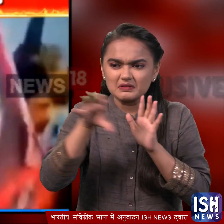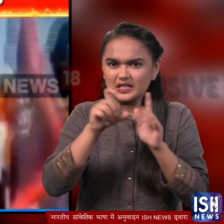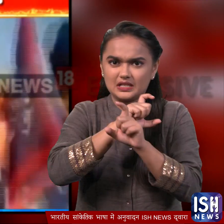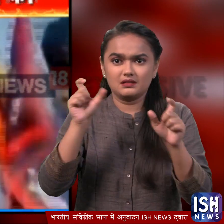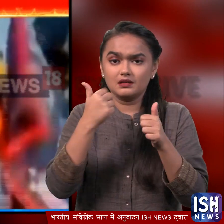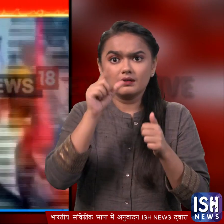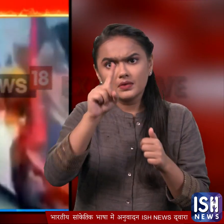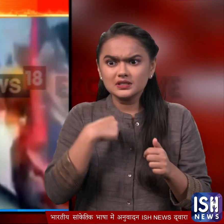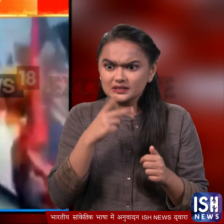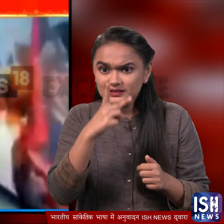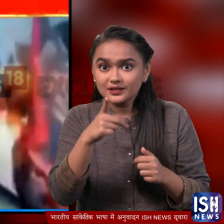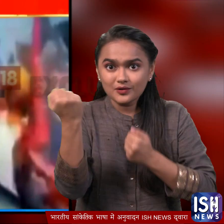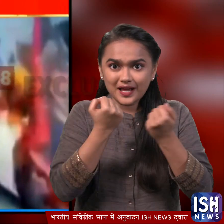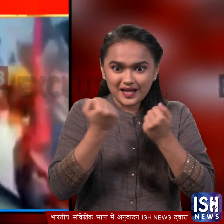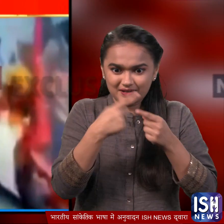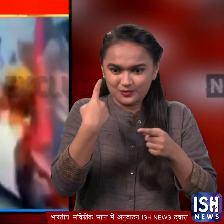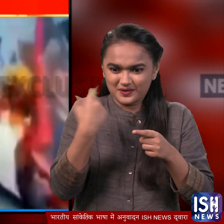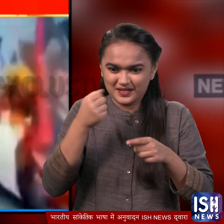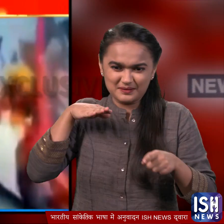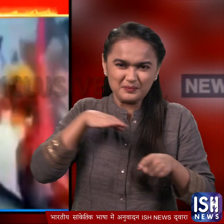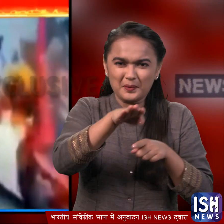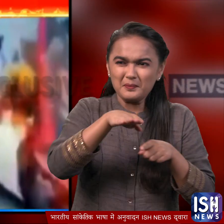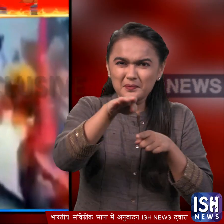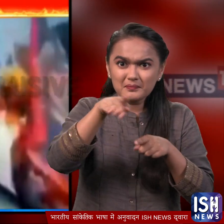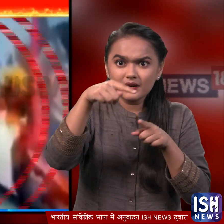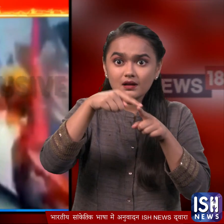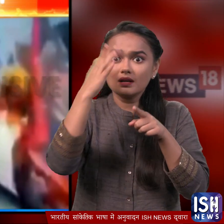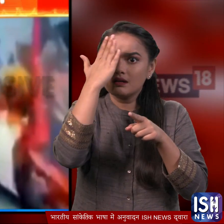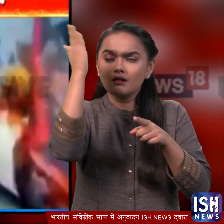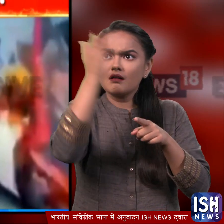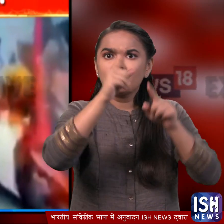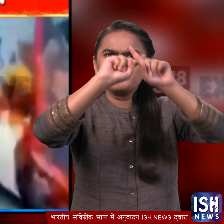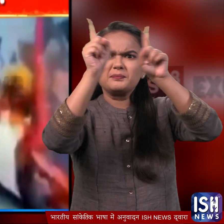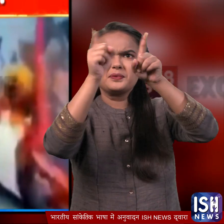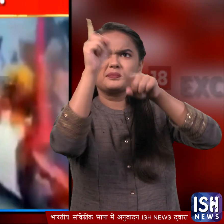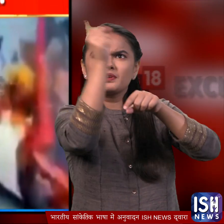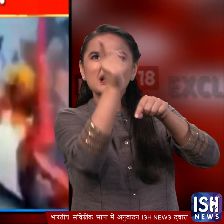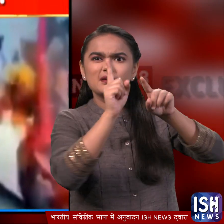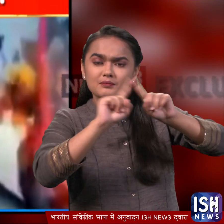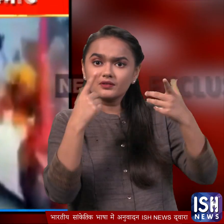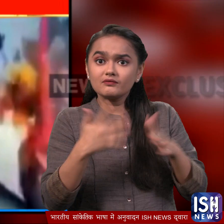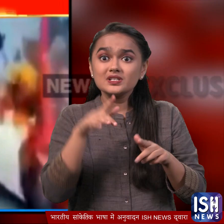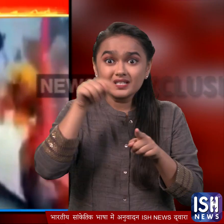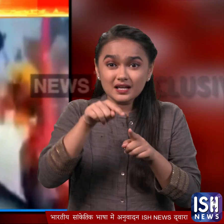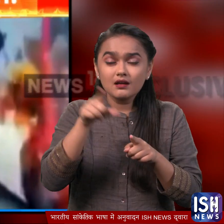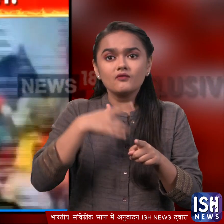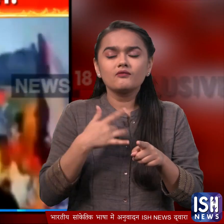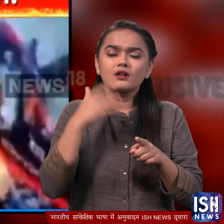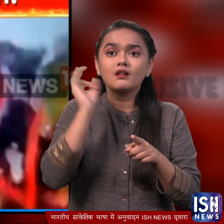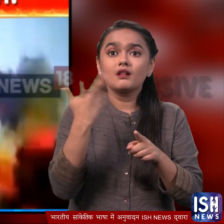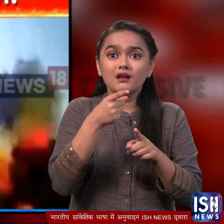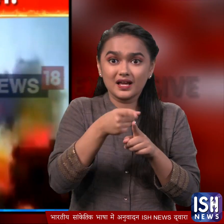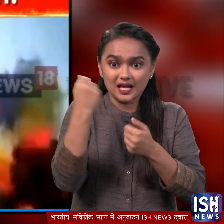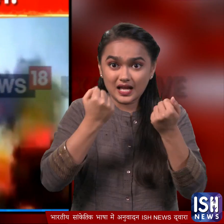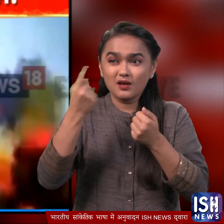लेकिन ये जरूर दिखा कि जिस गाड़ी से लोगों को टक्कर लगी उसके आगे के शीशे में पहले से दरार पड़ी हुई थी, जिसके मायने ये निकाले गए